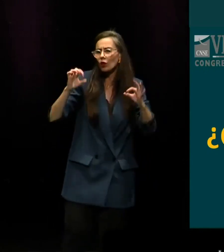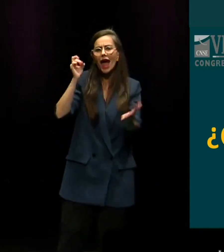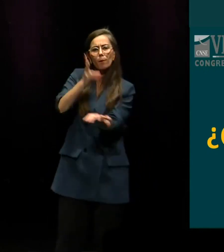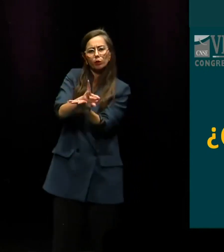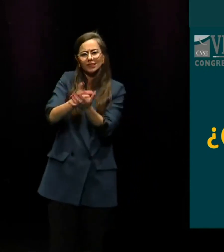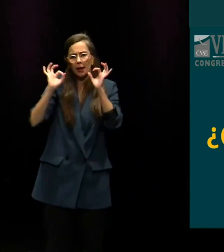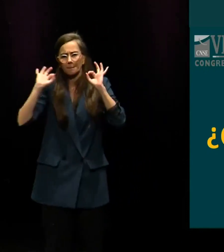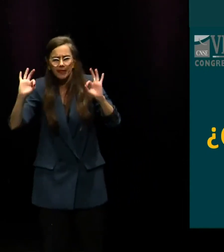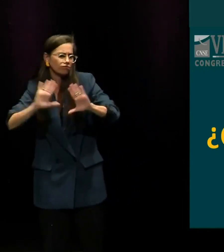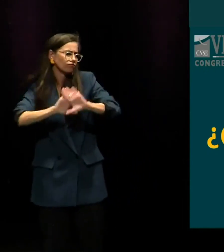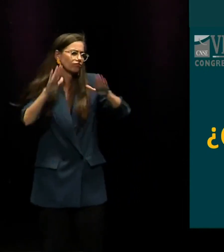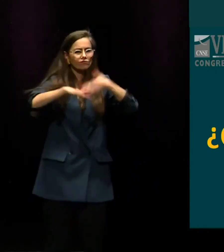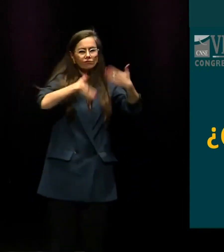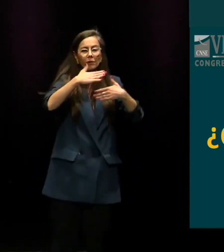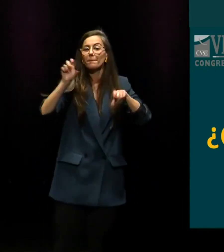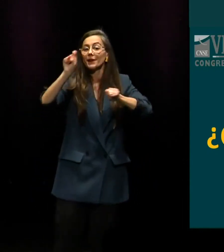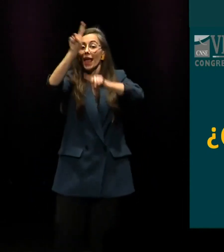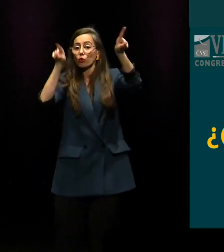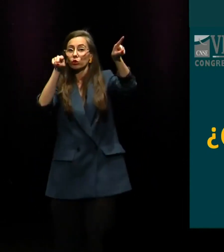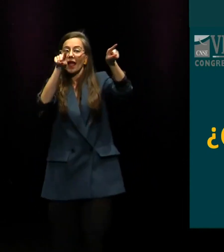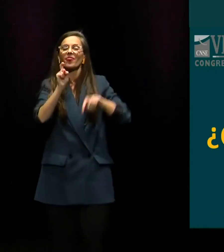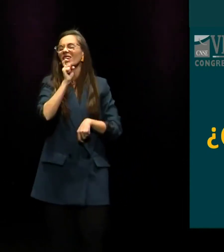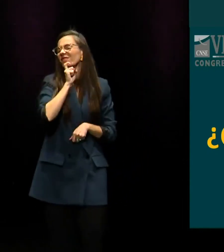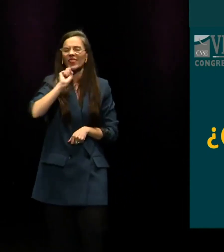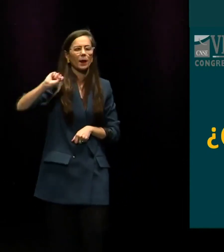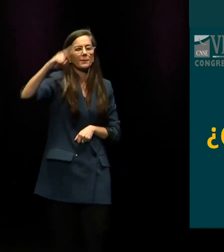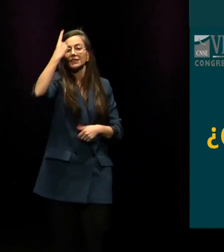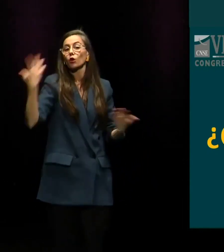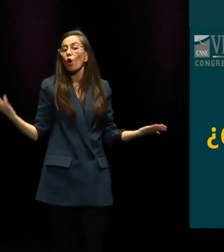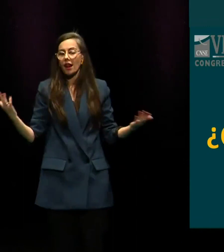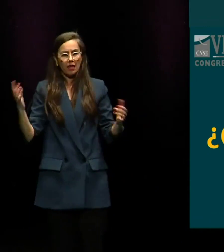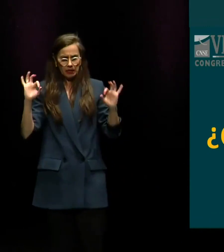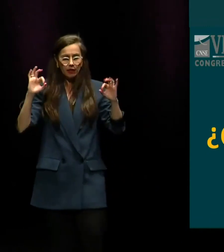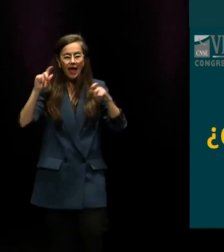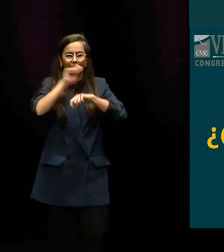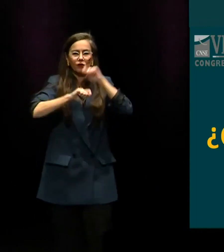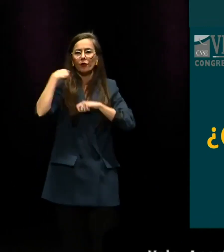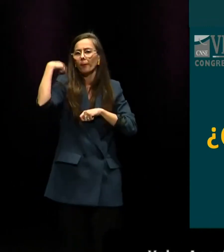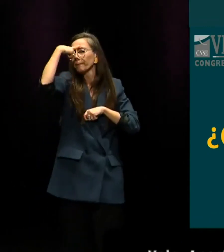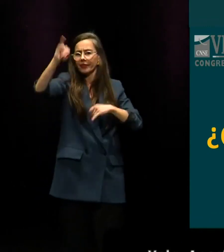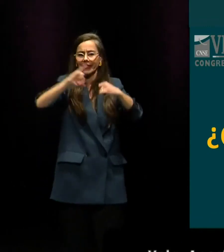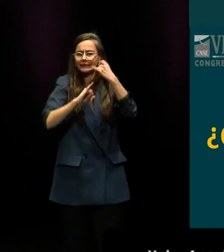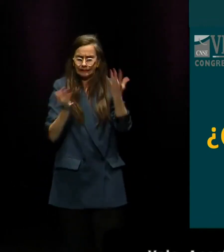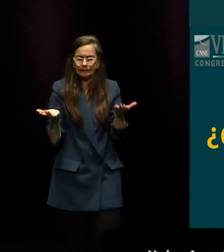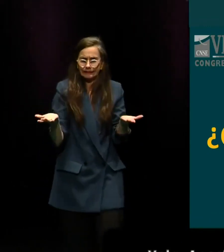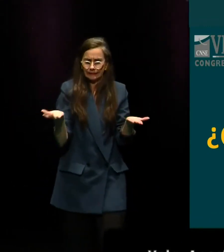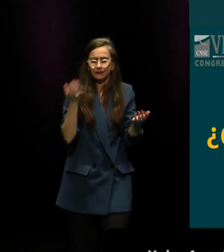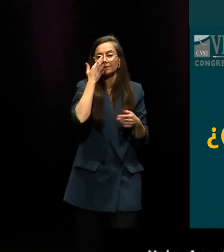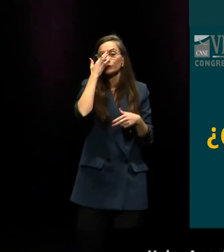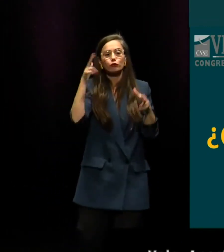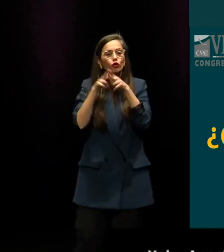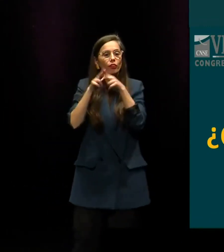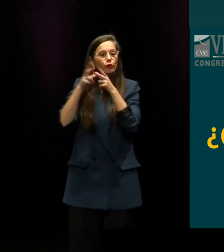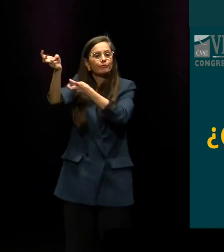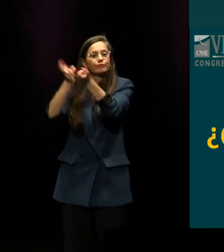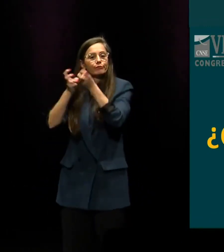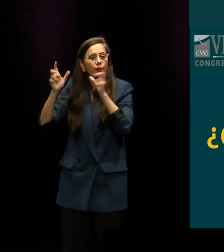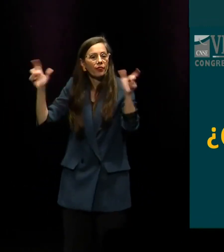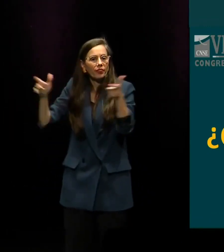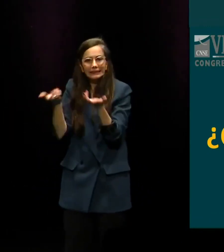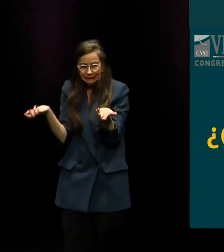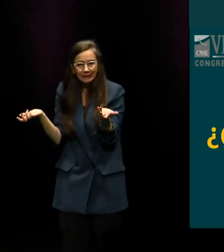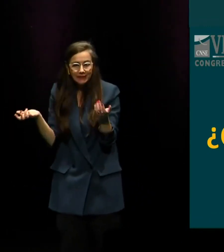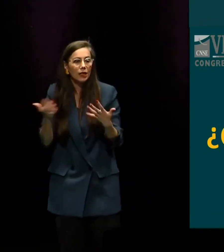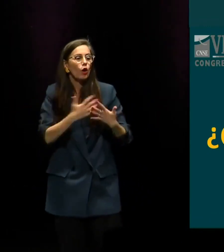Vale. Apostamos por ello y surge la pregunta que tiene la más complicada. Vivimos